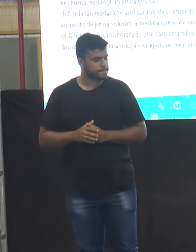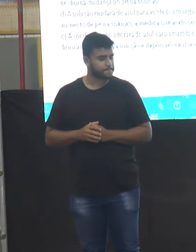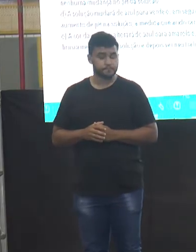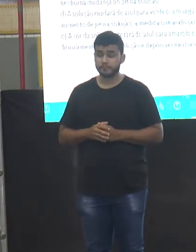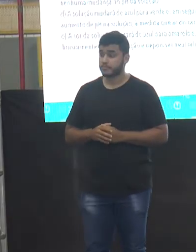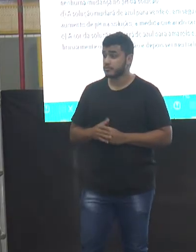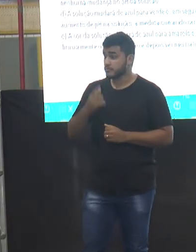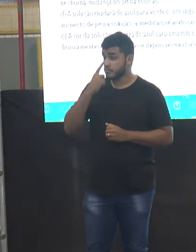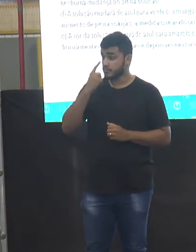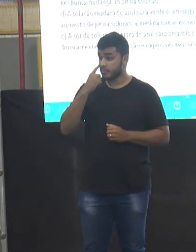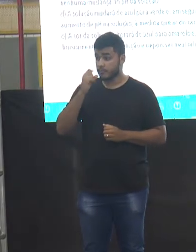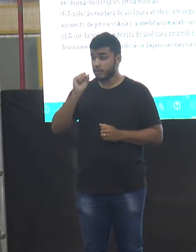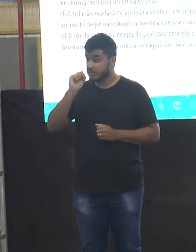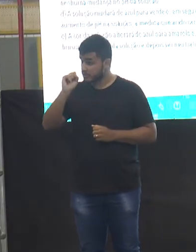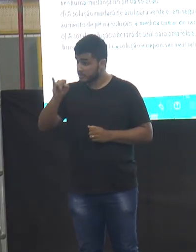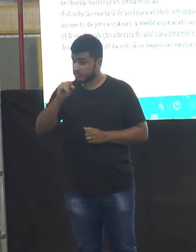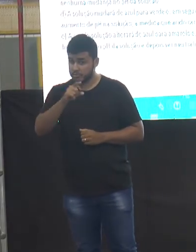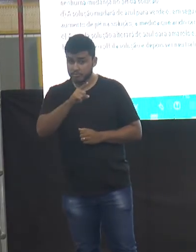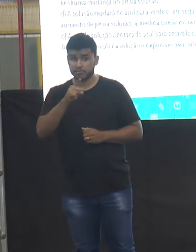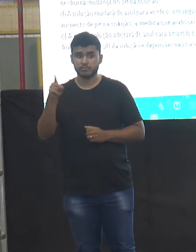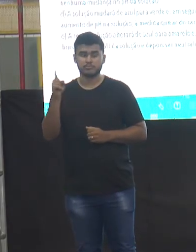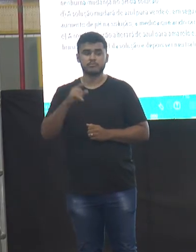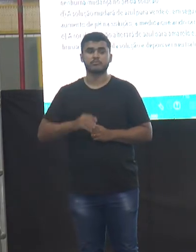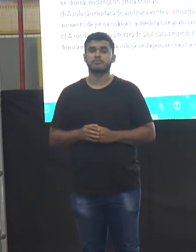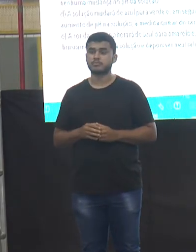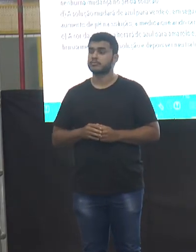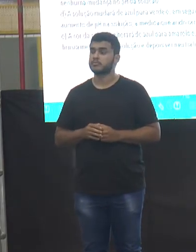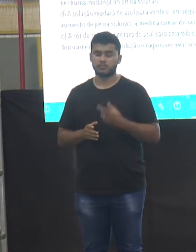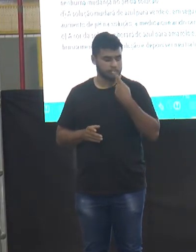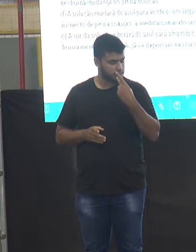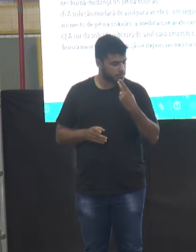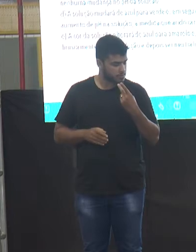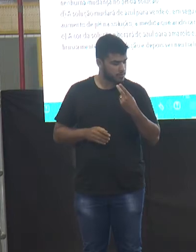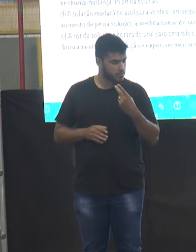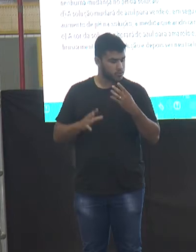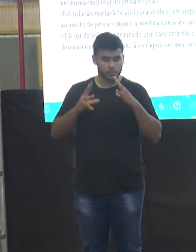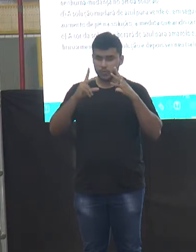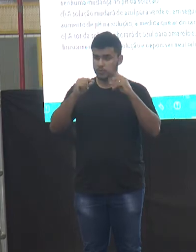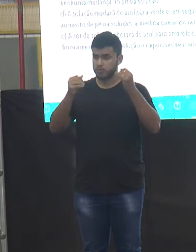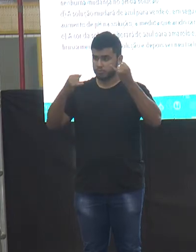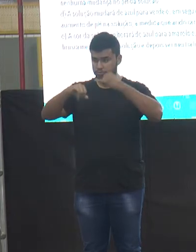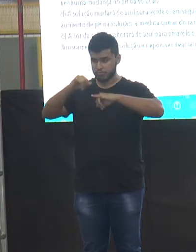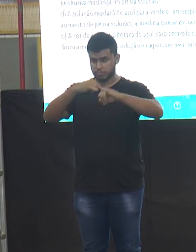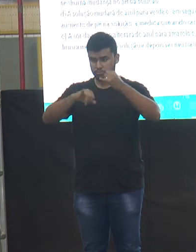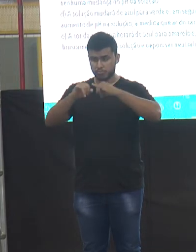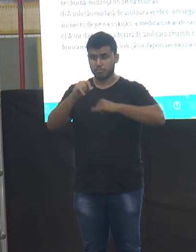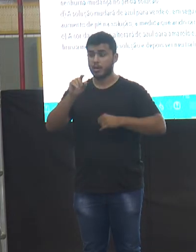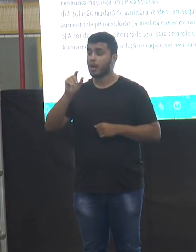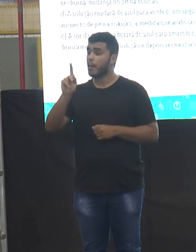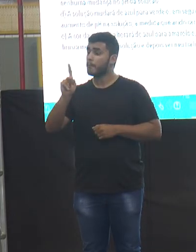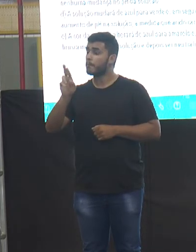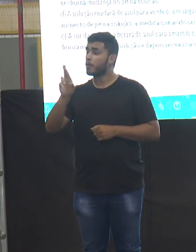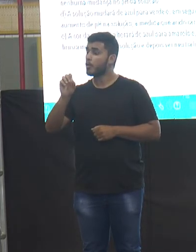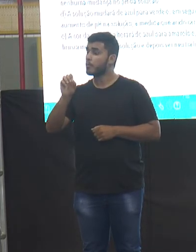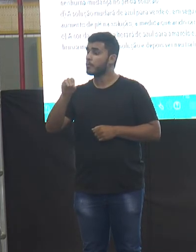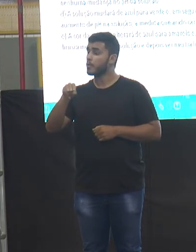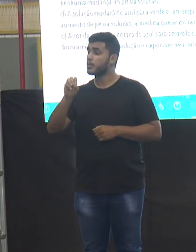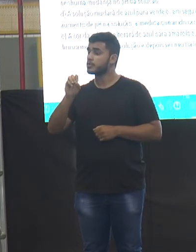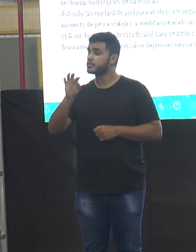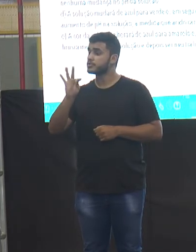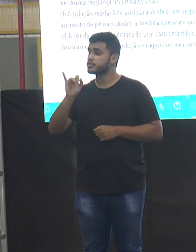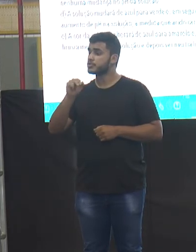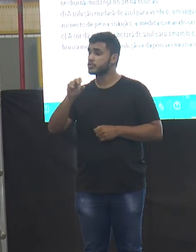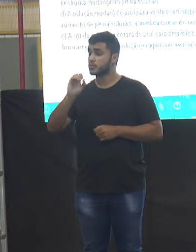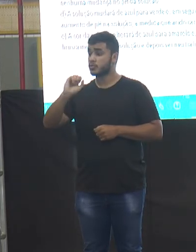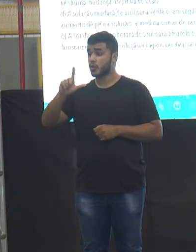À medida que se expira sobre uma solução de azul de bromotimol, o hidróxido de